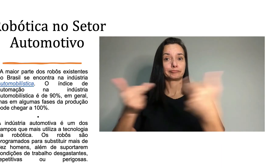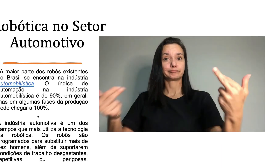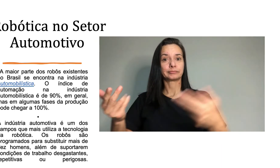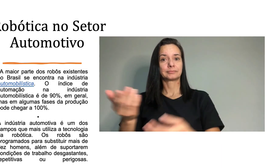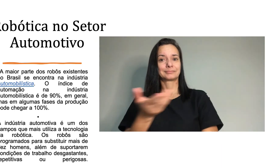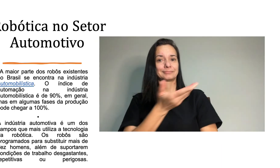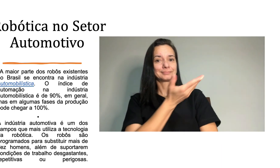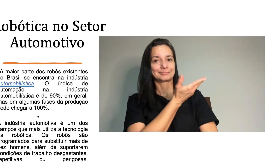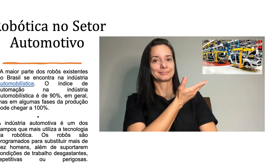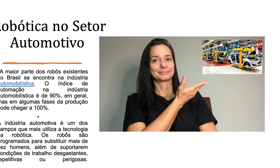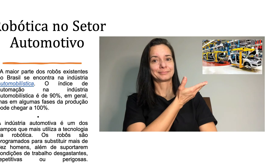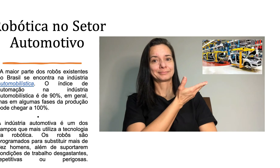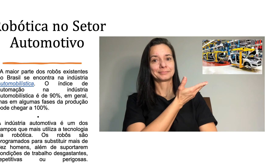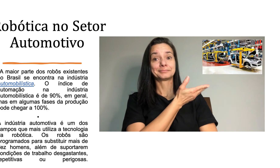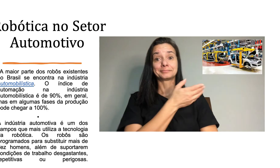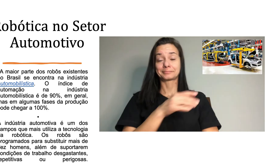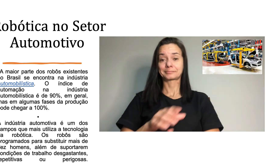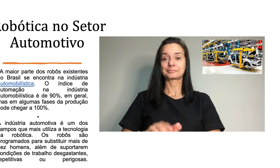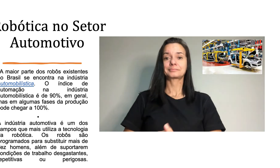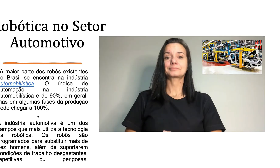Robótica no setor automotivo.